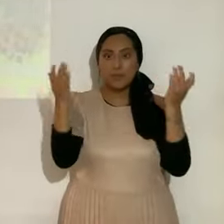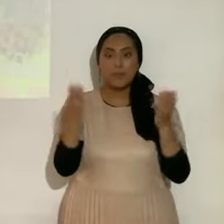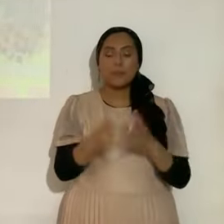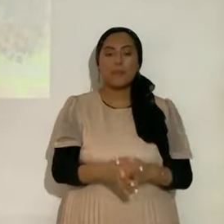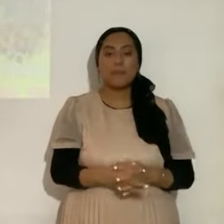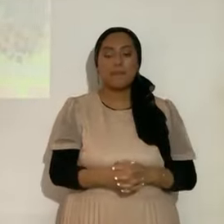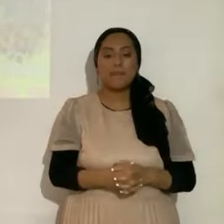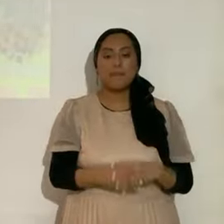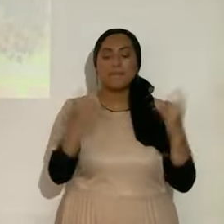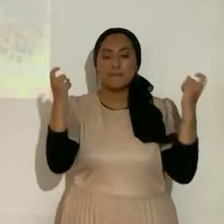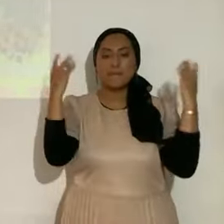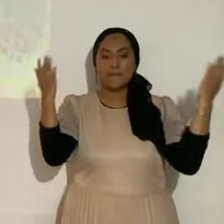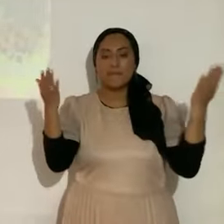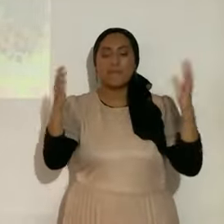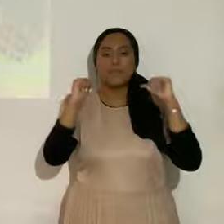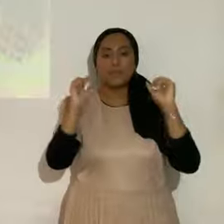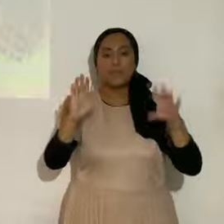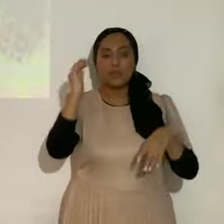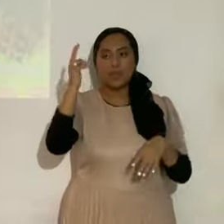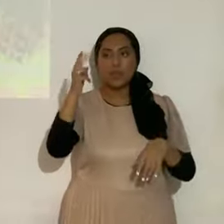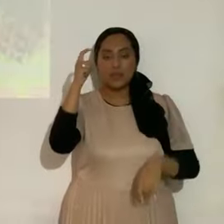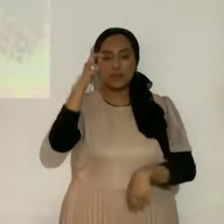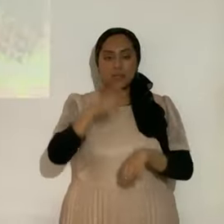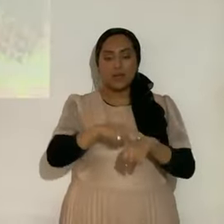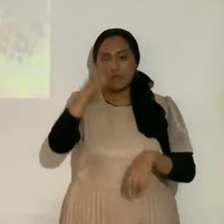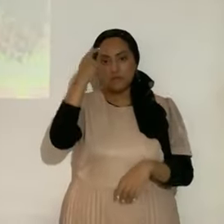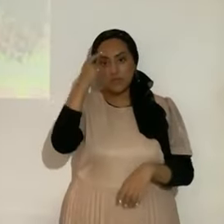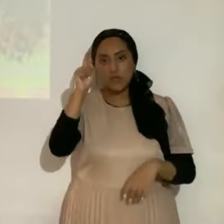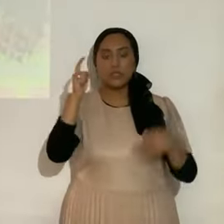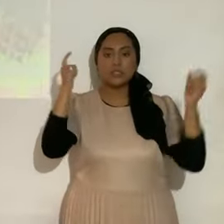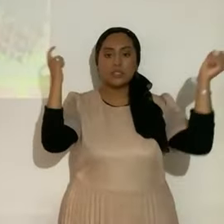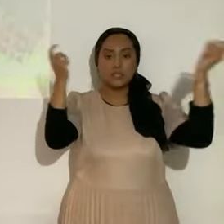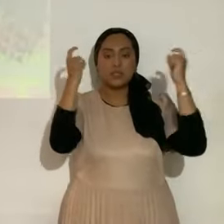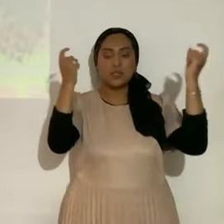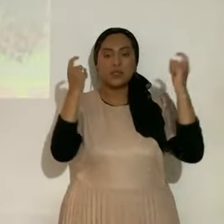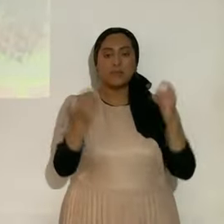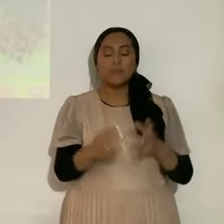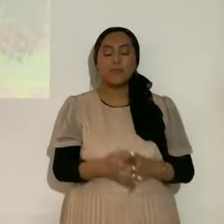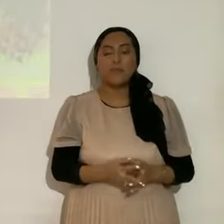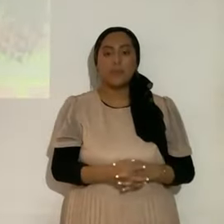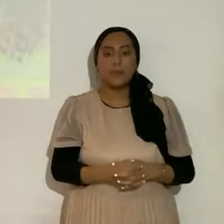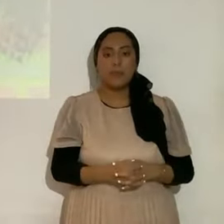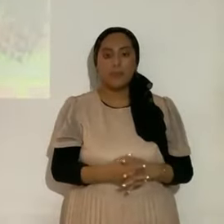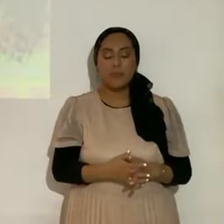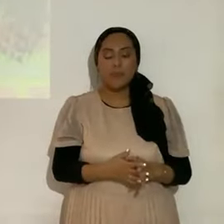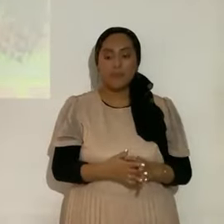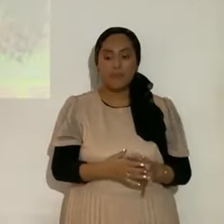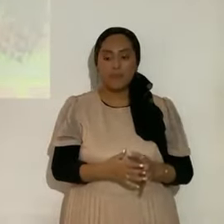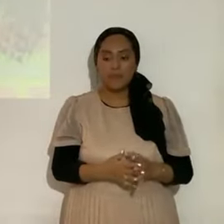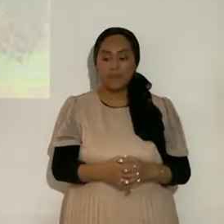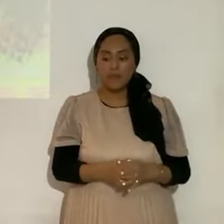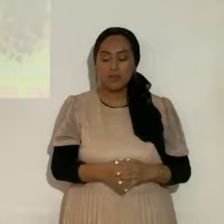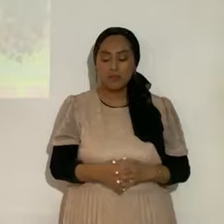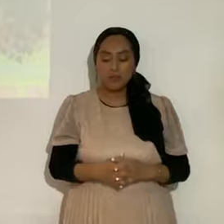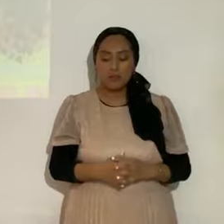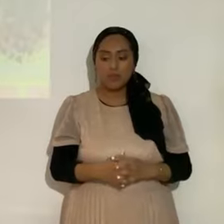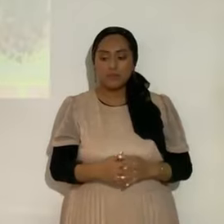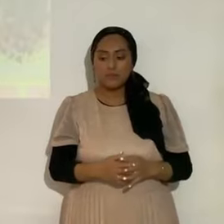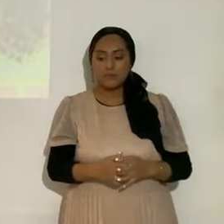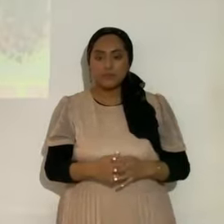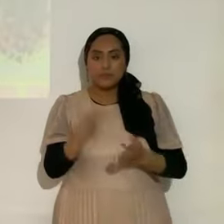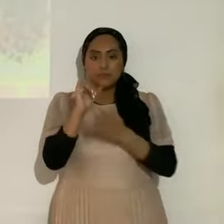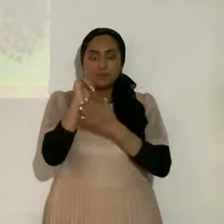Aleluya, bendito es Yahweh, tiempos de exaltación, aleluya, mal conocido como avivamiento. Eso